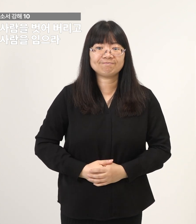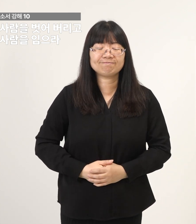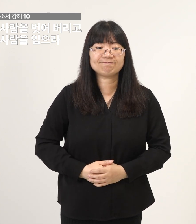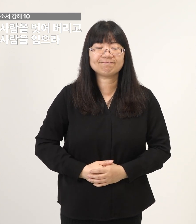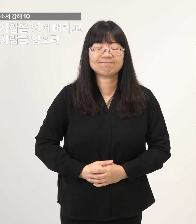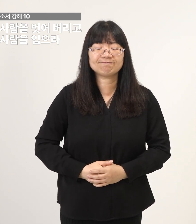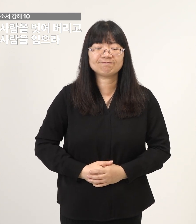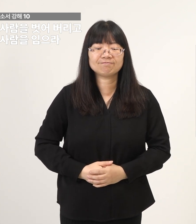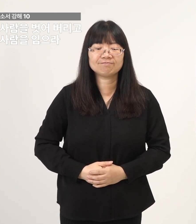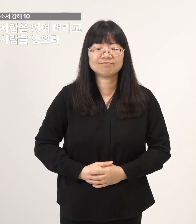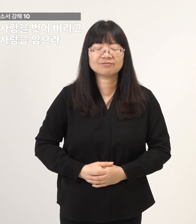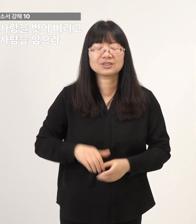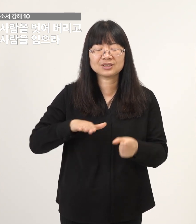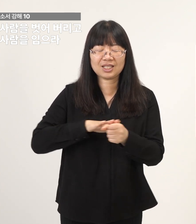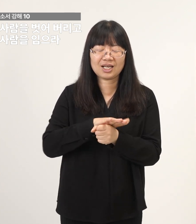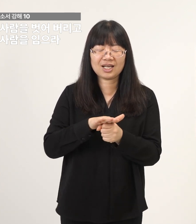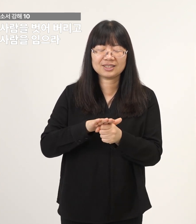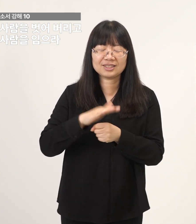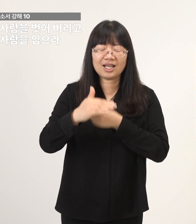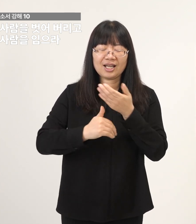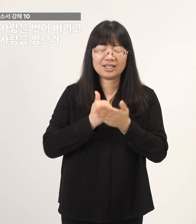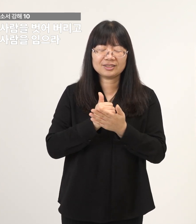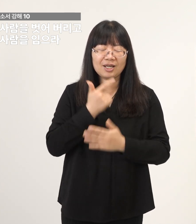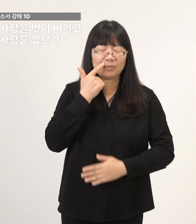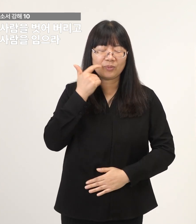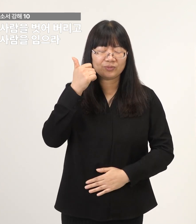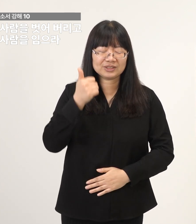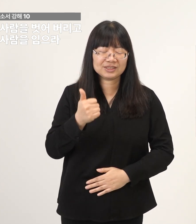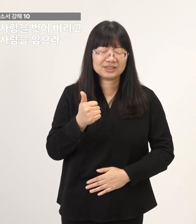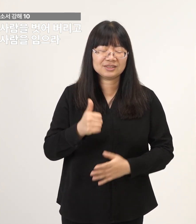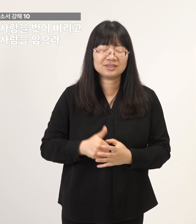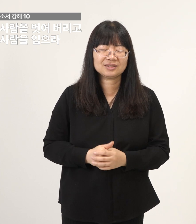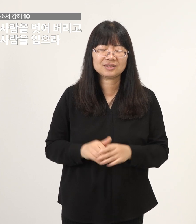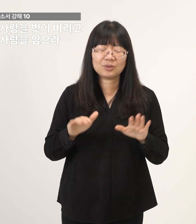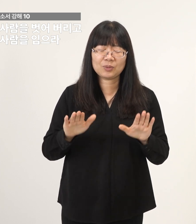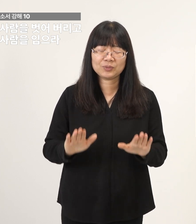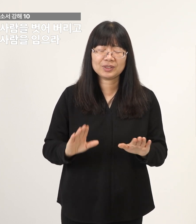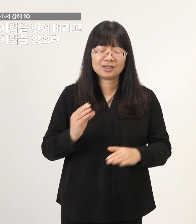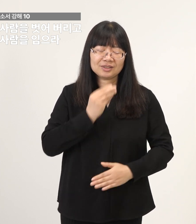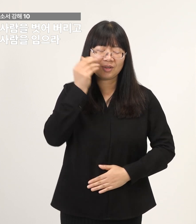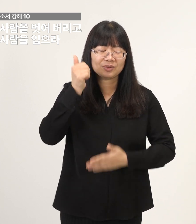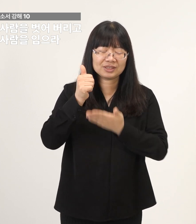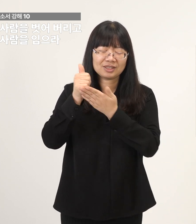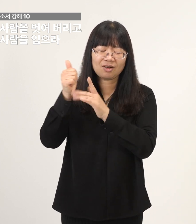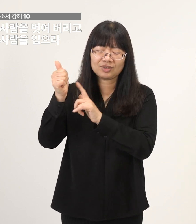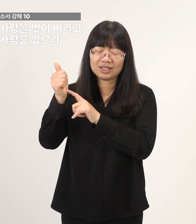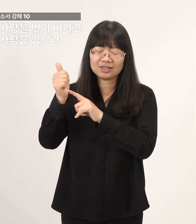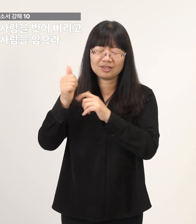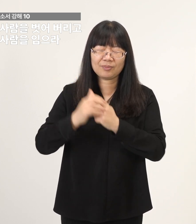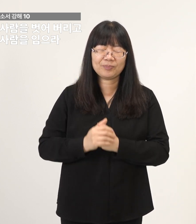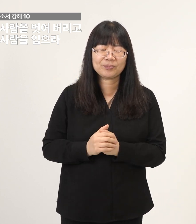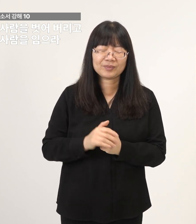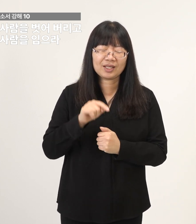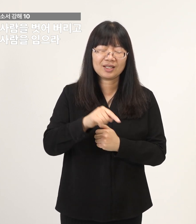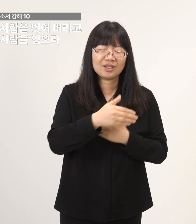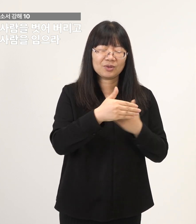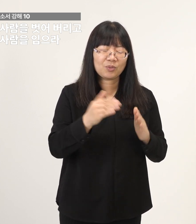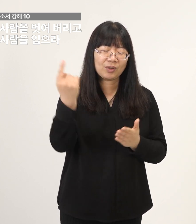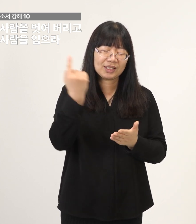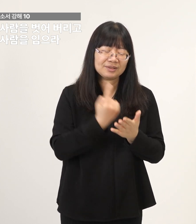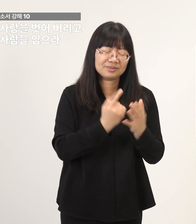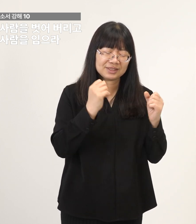살리라. 사랑하시는 하나님 아버지, 오늘도 성령께서 이 공간에